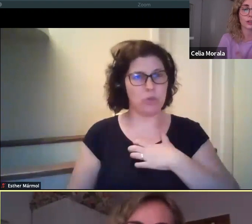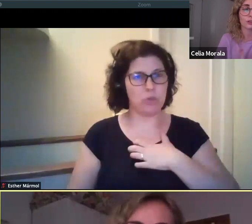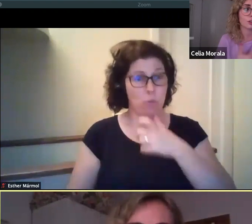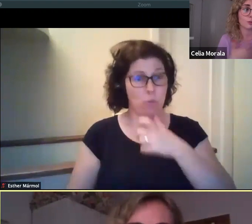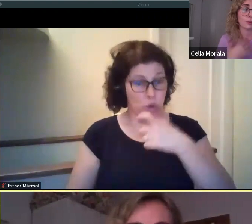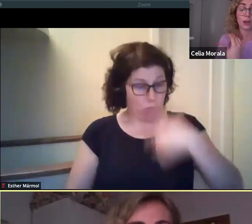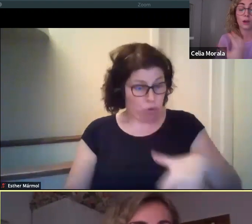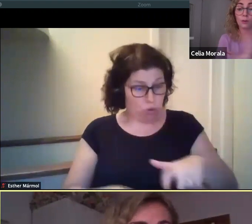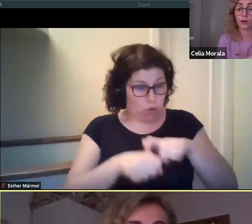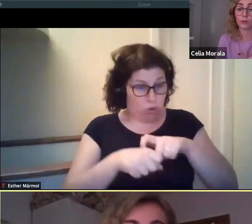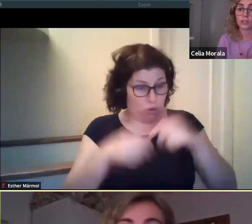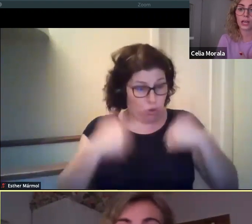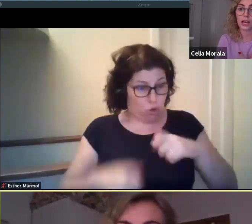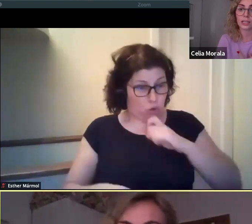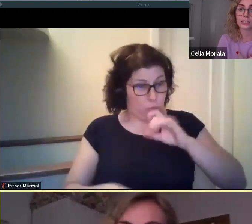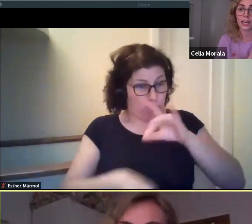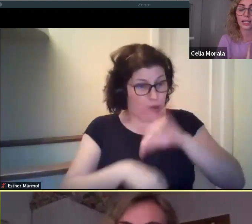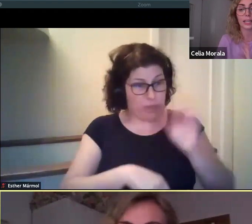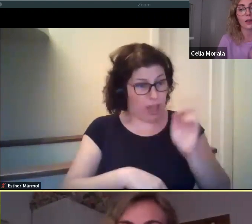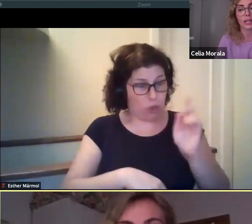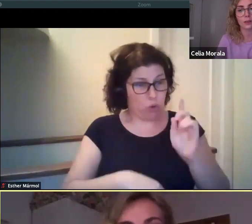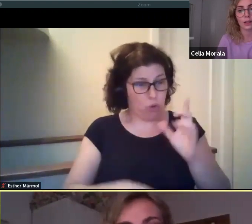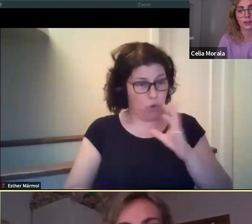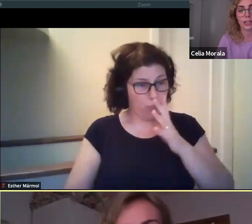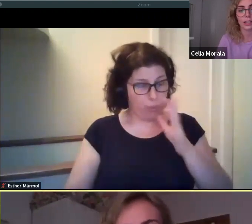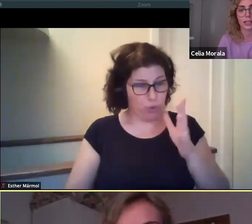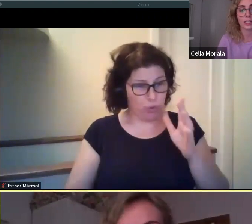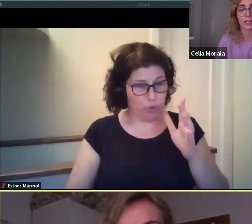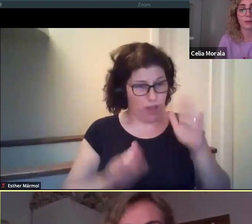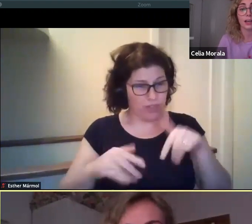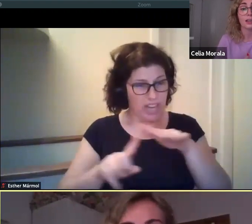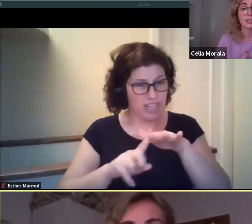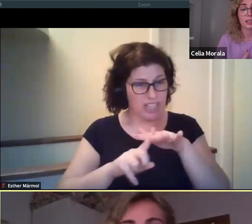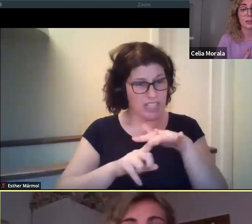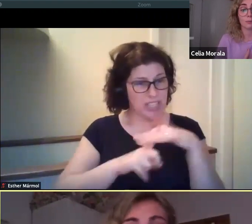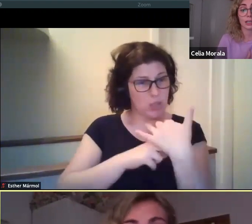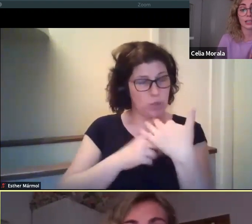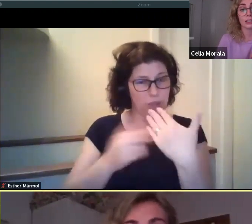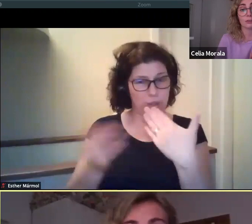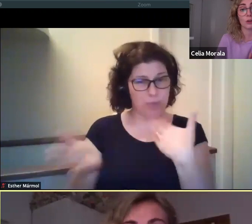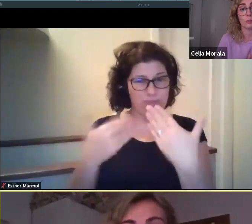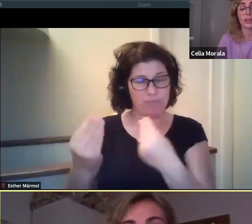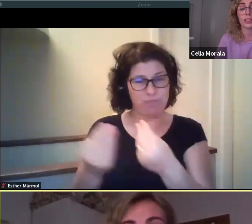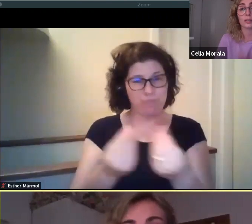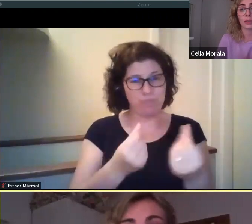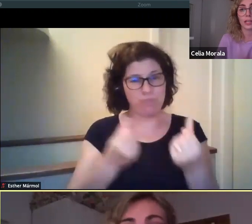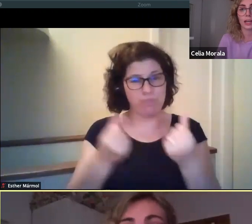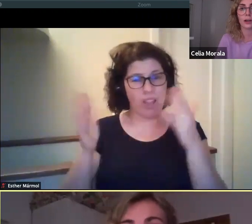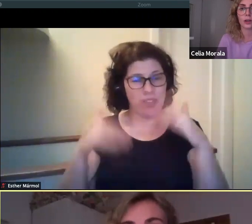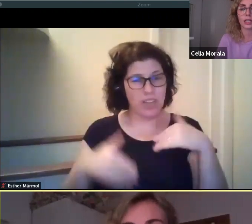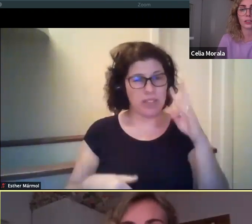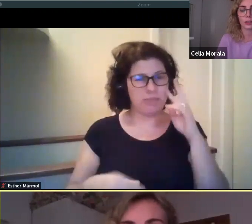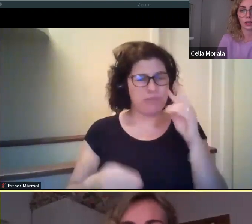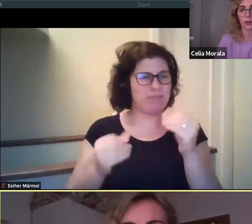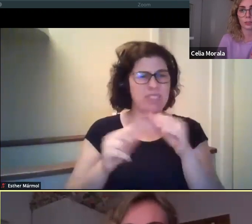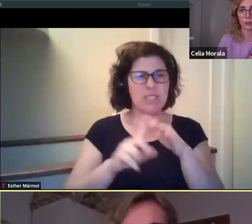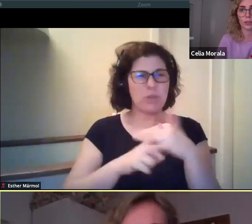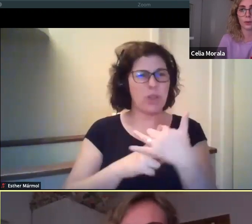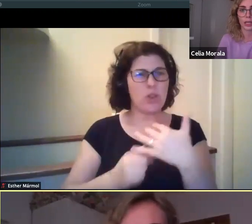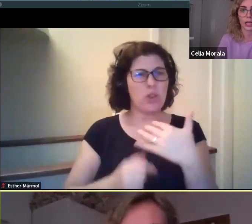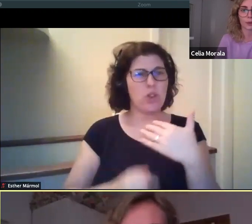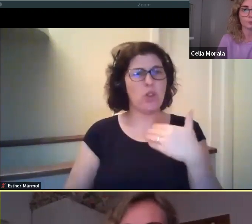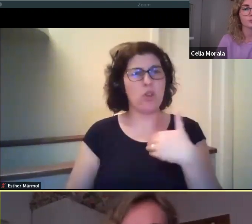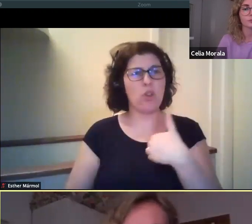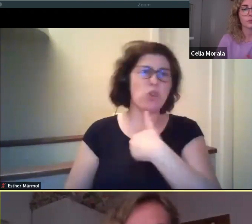su condición, sino por cómo se ha generado la situación y el clima. Ven que no pueden desempeñar el rol que les corresponde